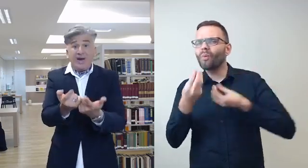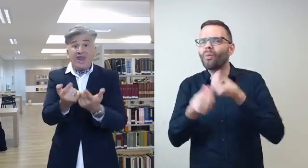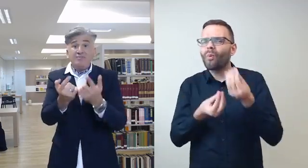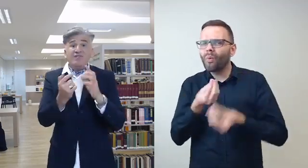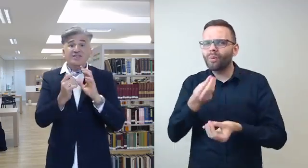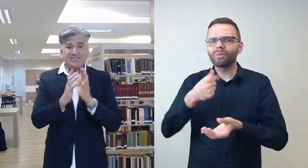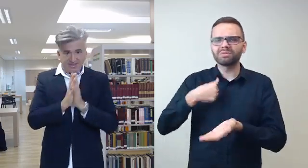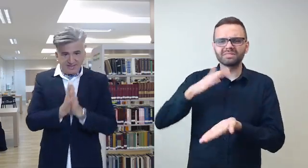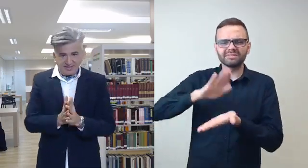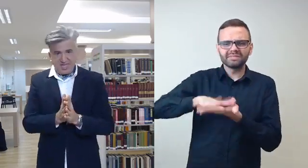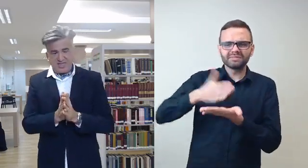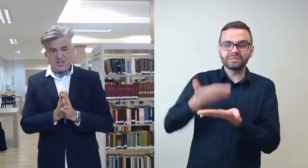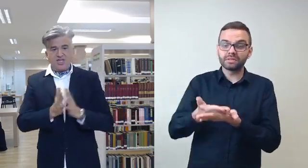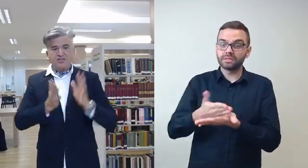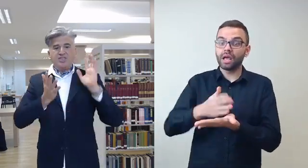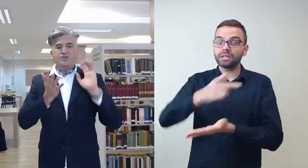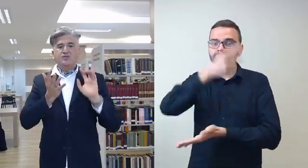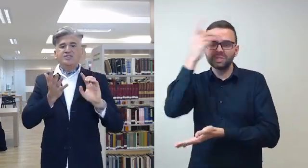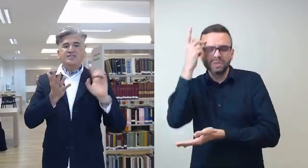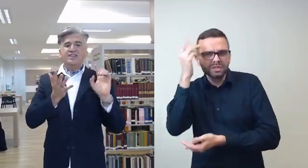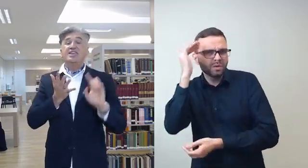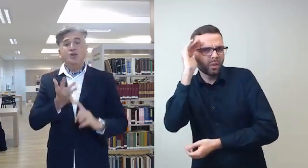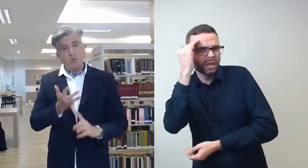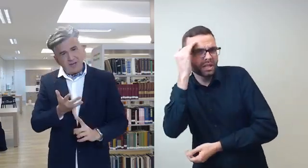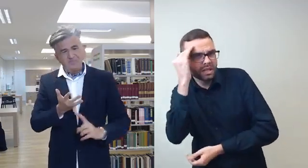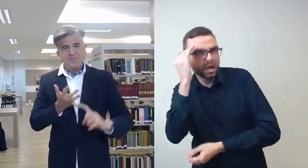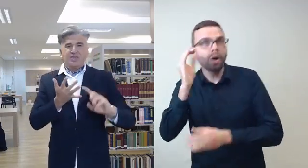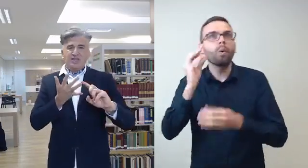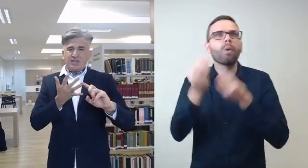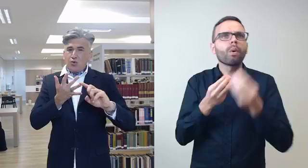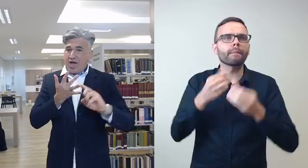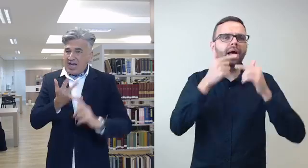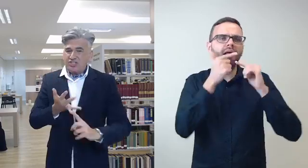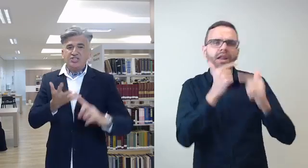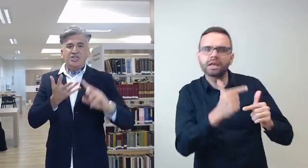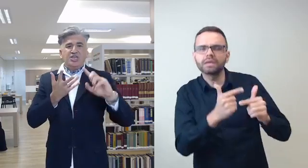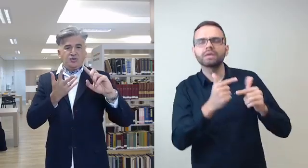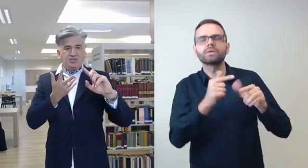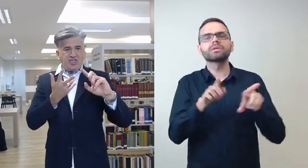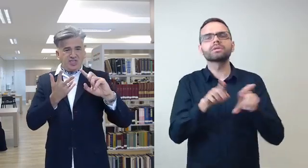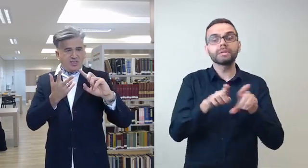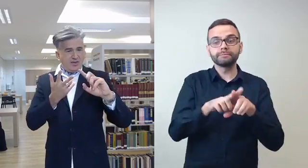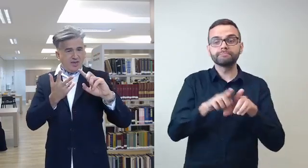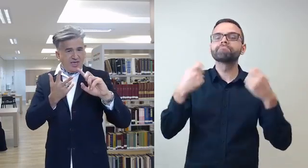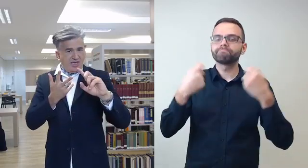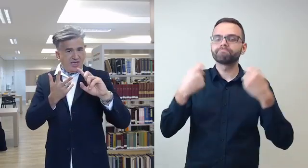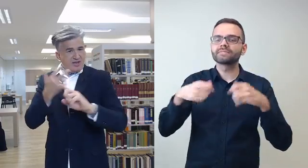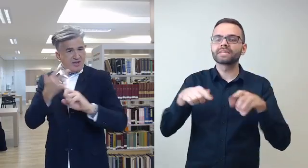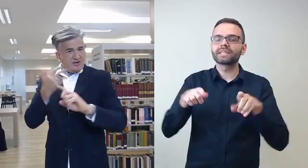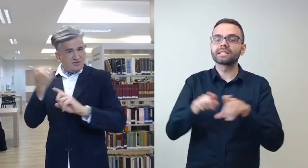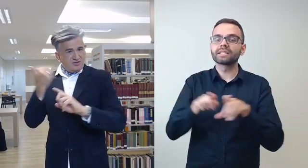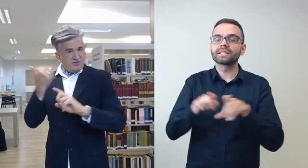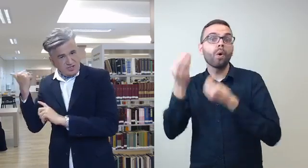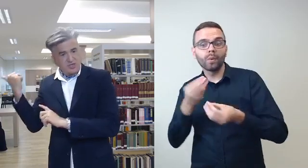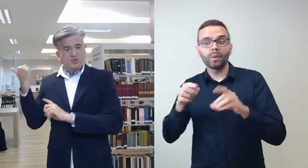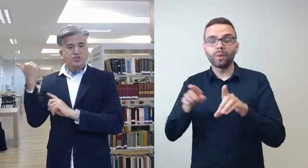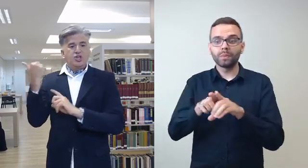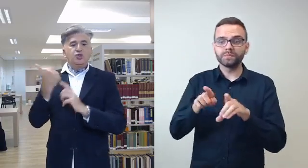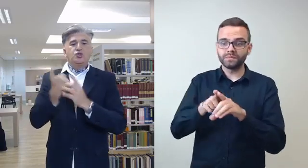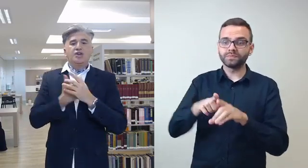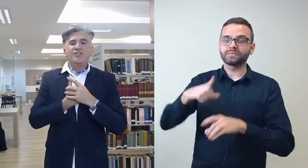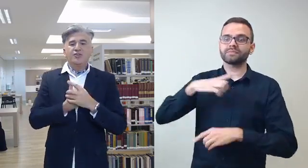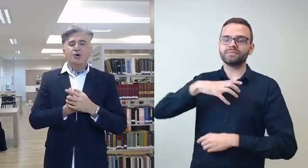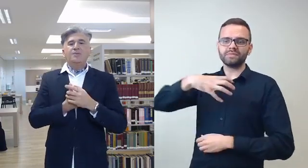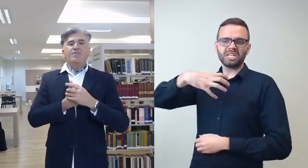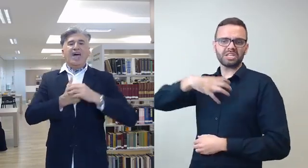E para me fazer entender, eu tenho que usar de língua, de linguagem, eu tenho que entender os registros linguísticos